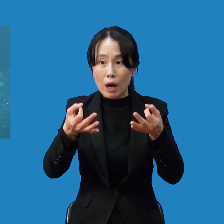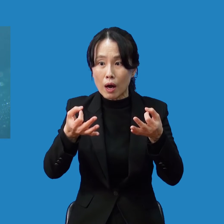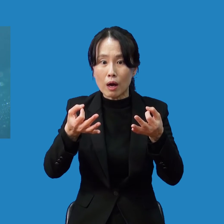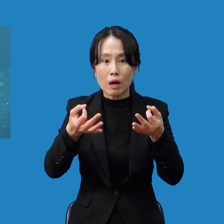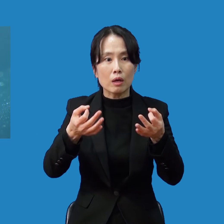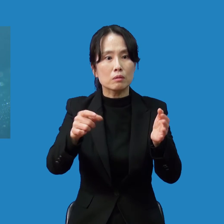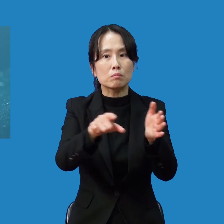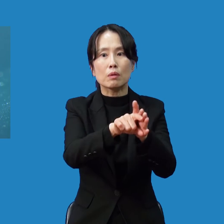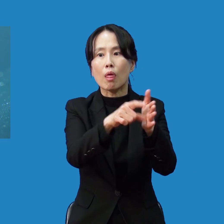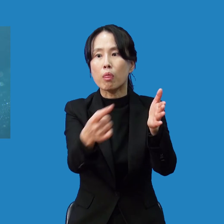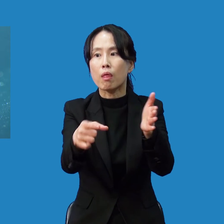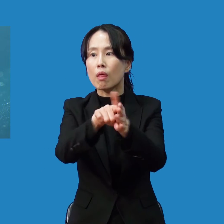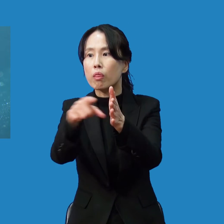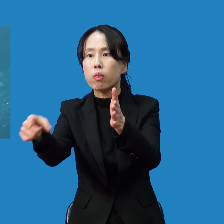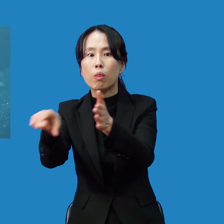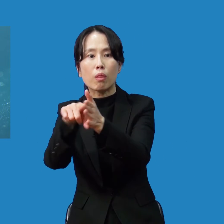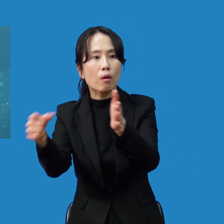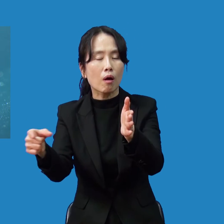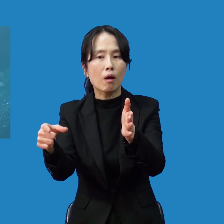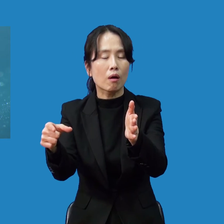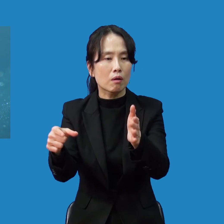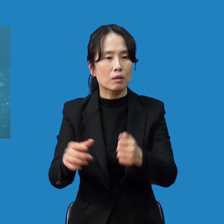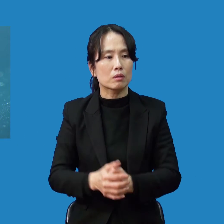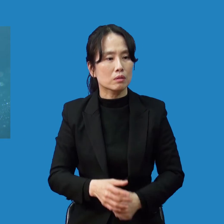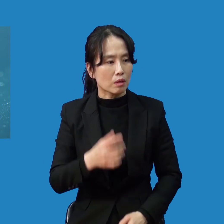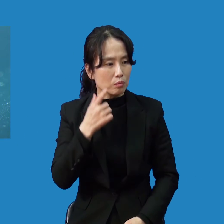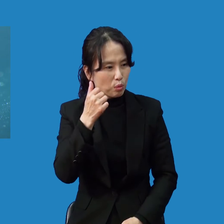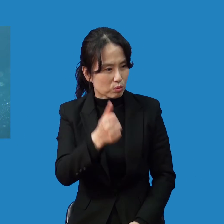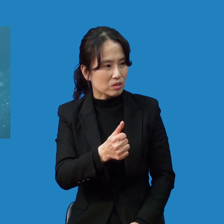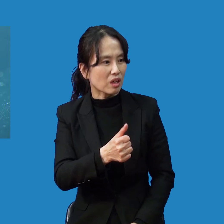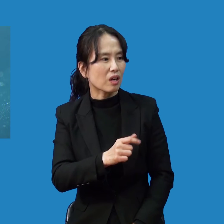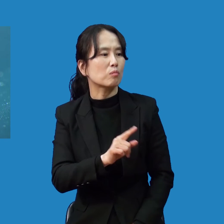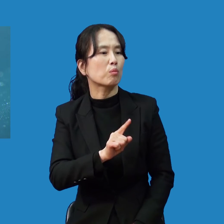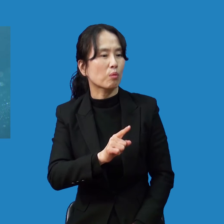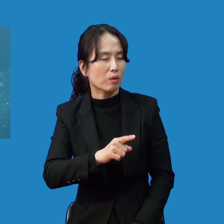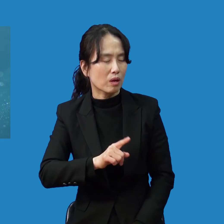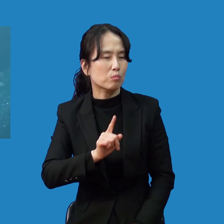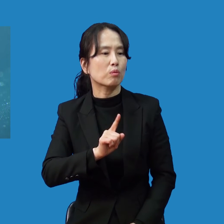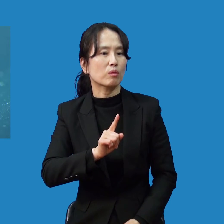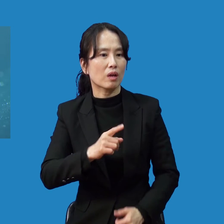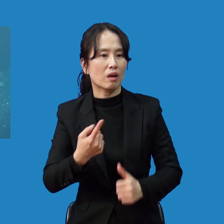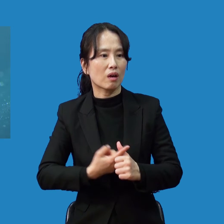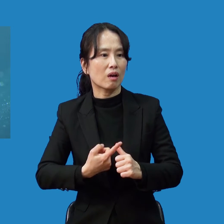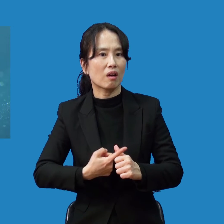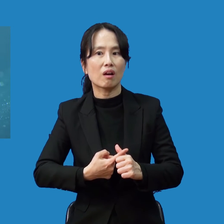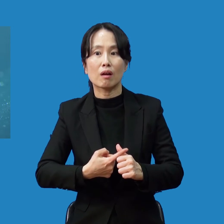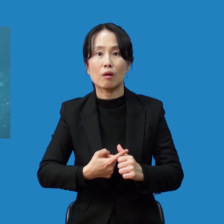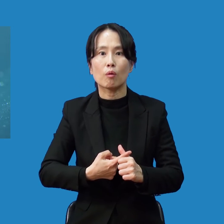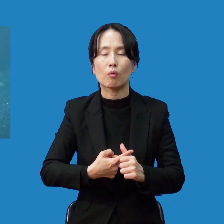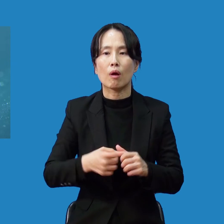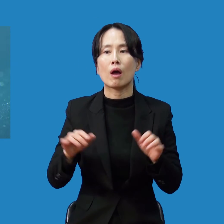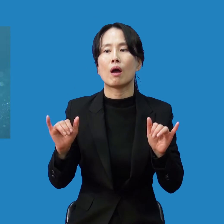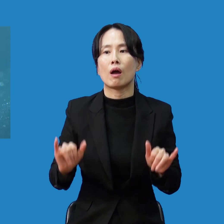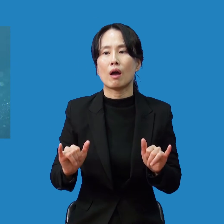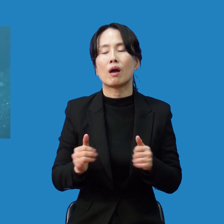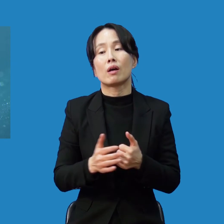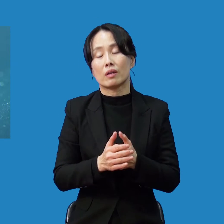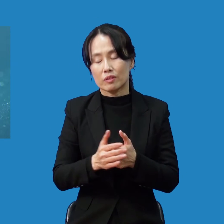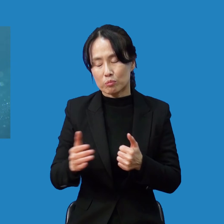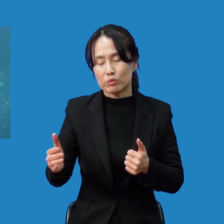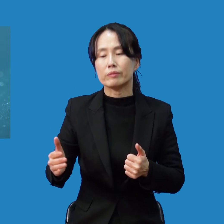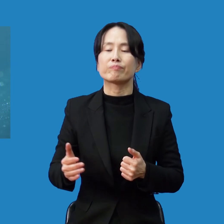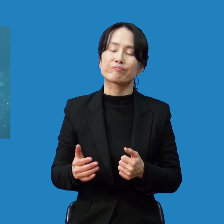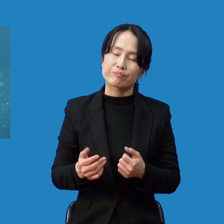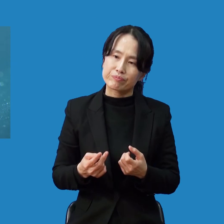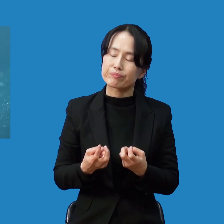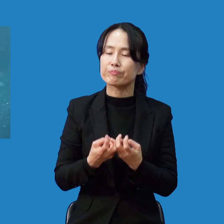보고 아이고 목사도 별 수 없구만, 교인들 앞에서야 안 그러겠지, 근데 지금 안 본다고 순전히 위선자야,